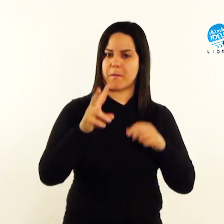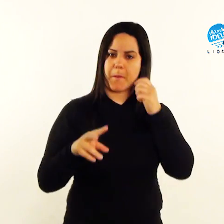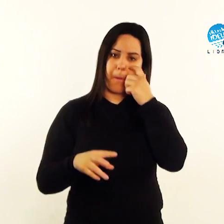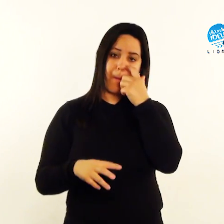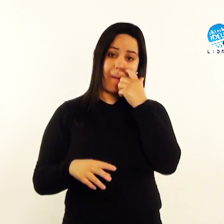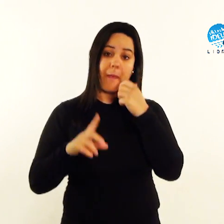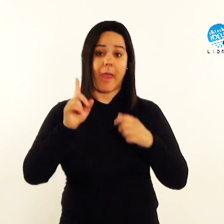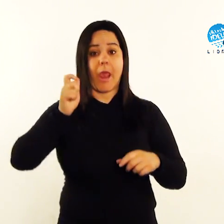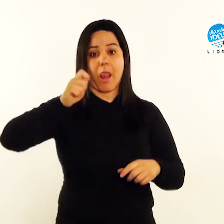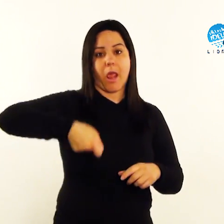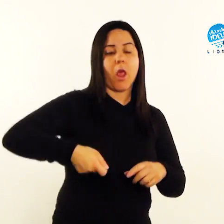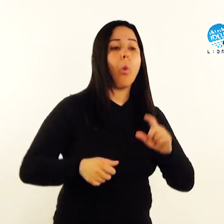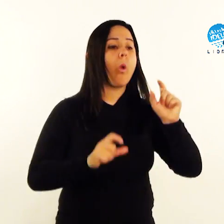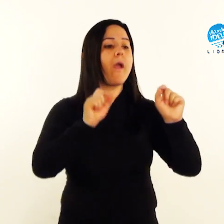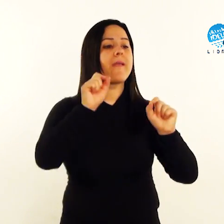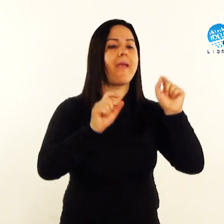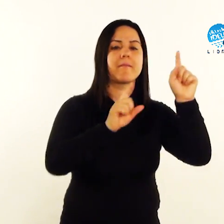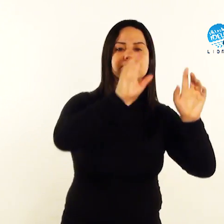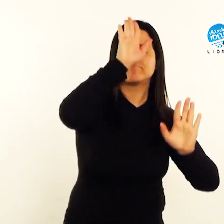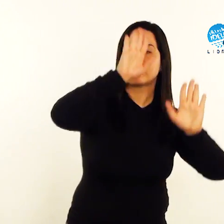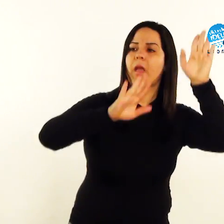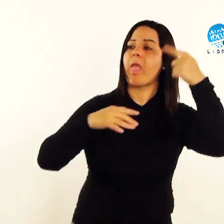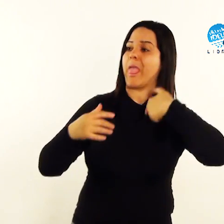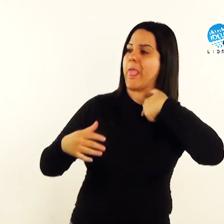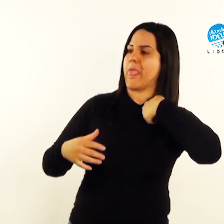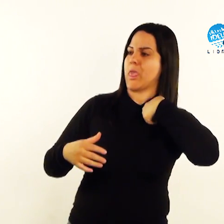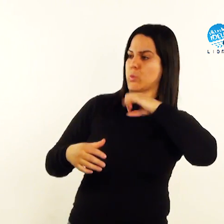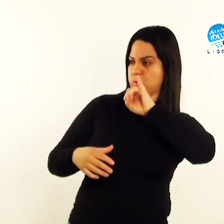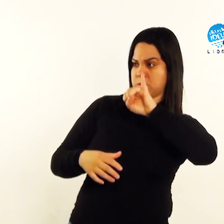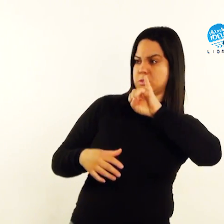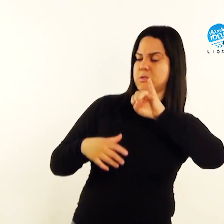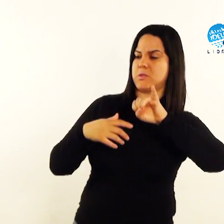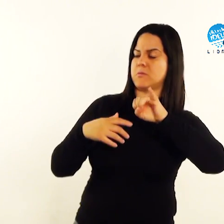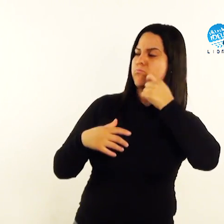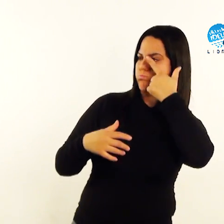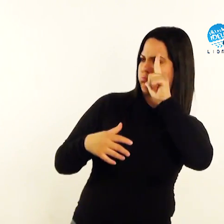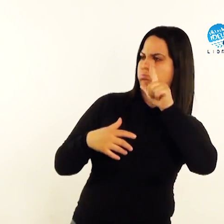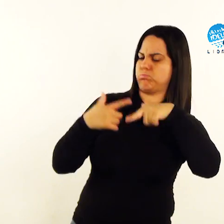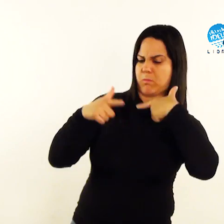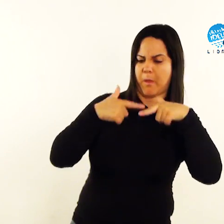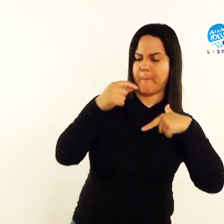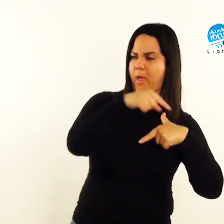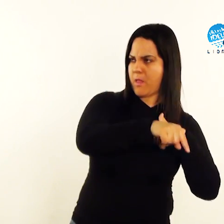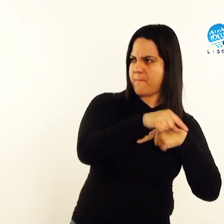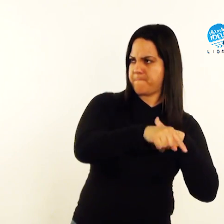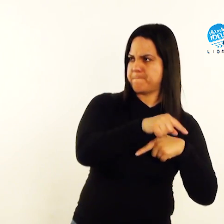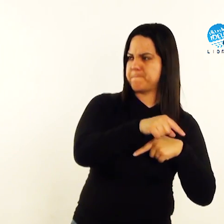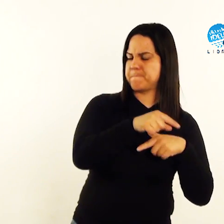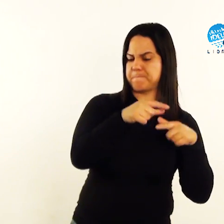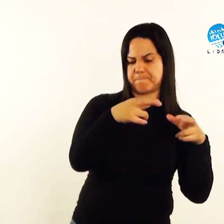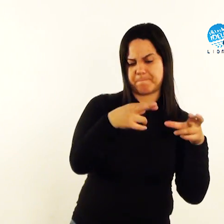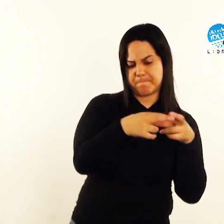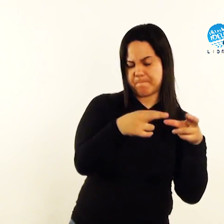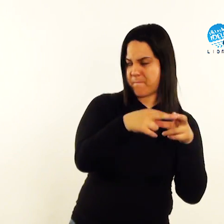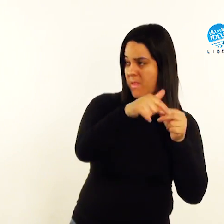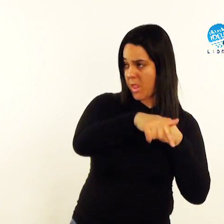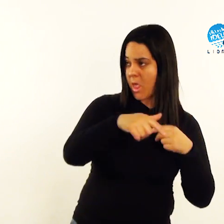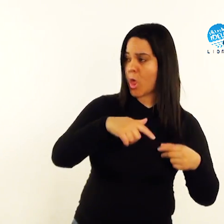E esse era o leilão. Daí o outro dizia: não, eu, se for o coletor, garanto que o Estado romano vai receber cada